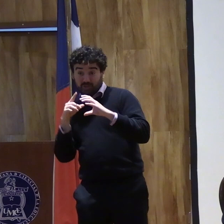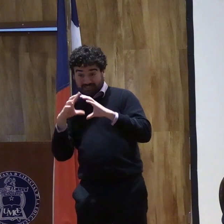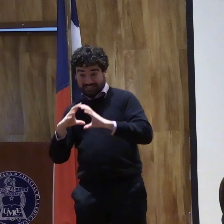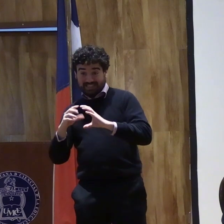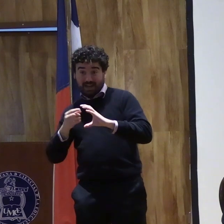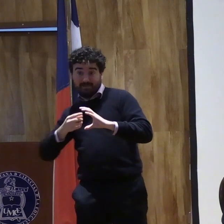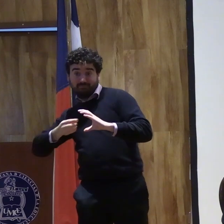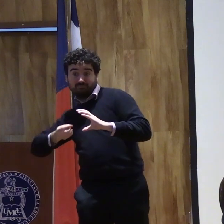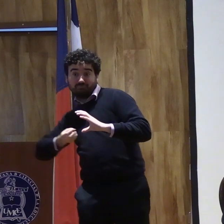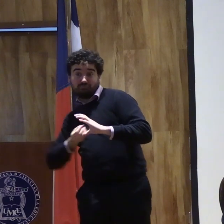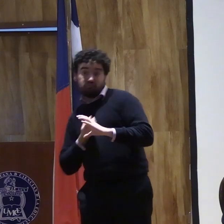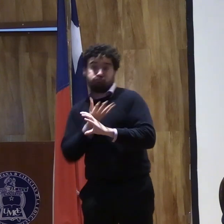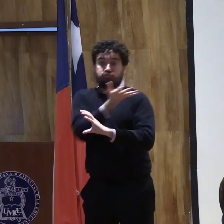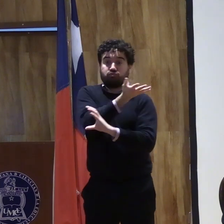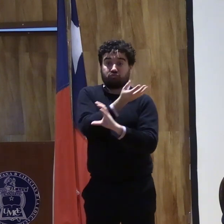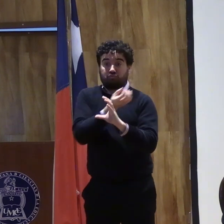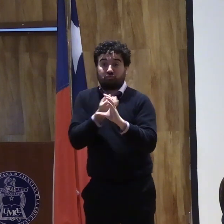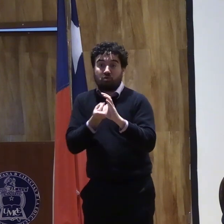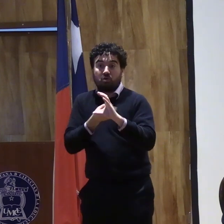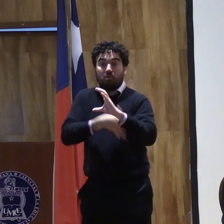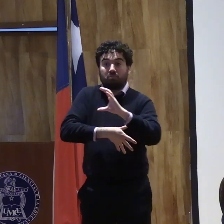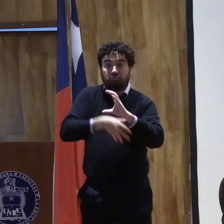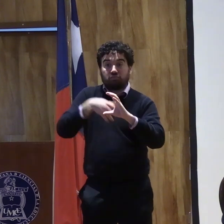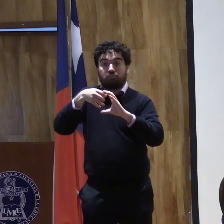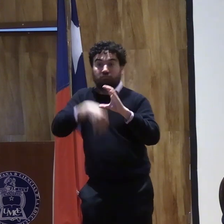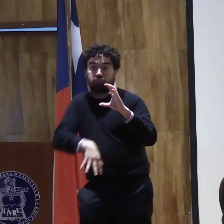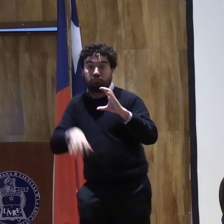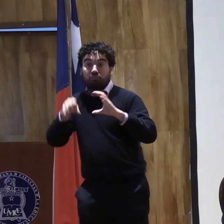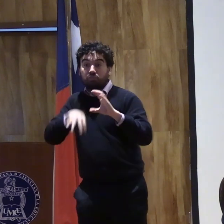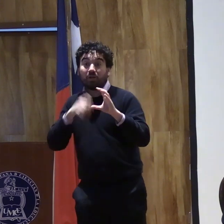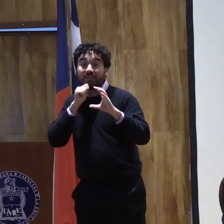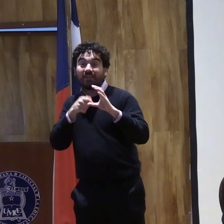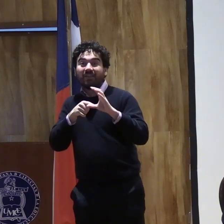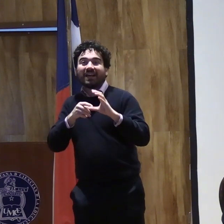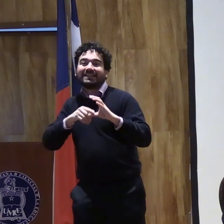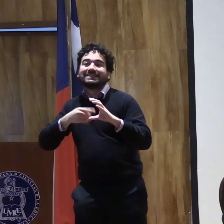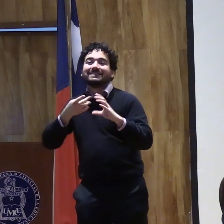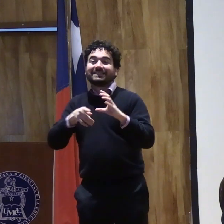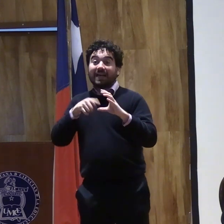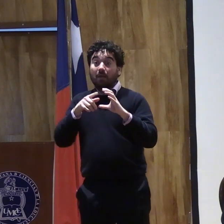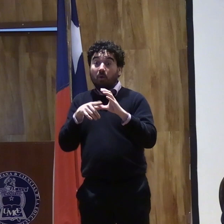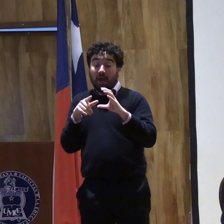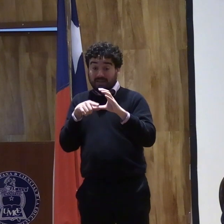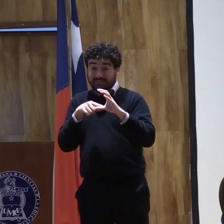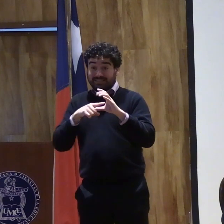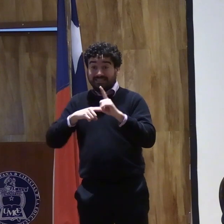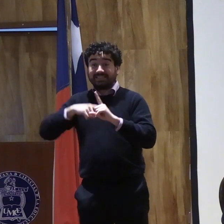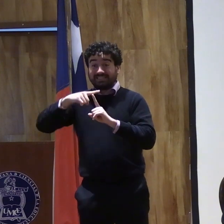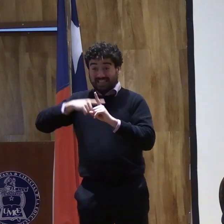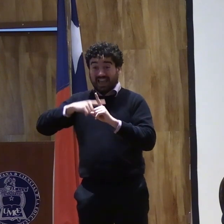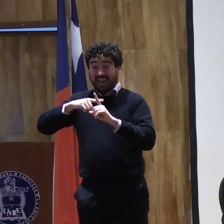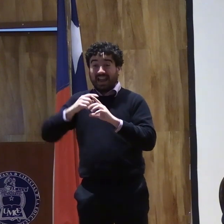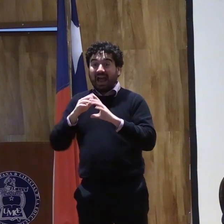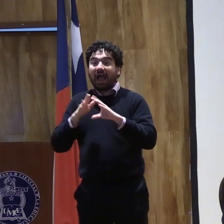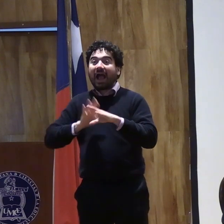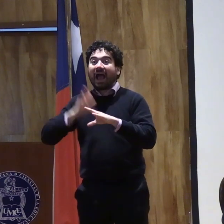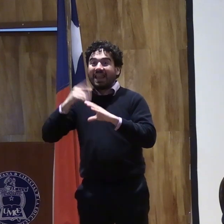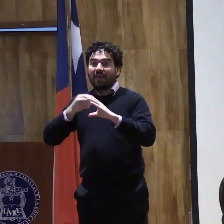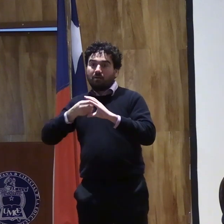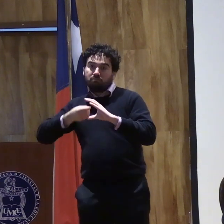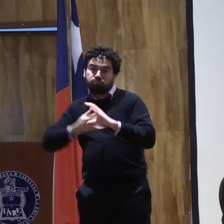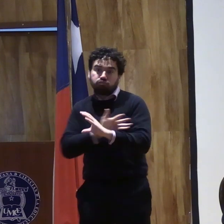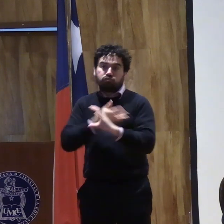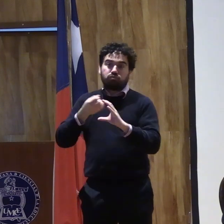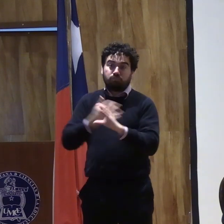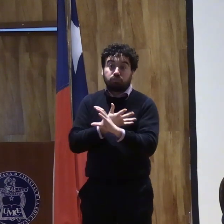en el fondo como que rebajó el efecto invernadero. Así que la solución para el calentamiento global es